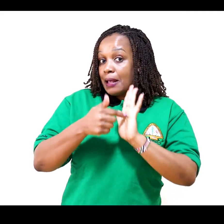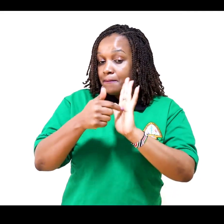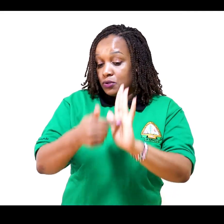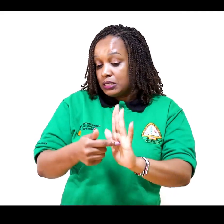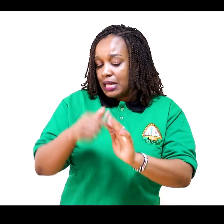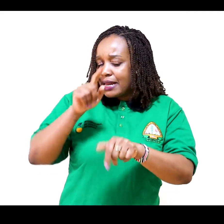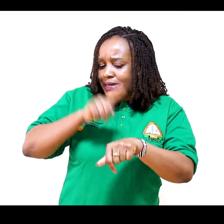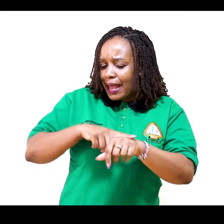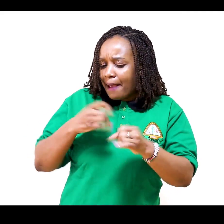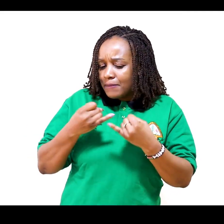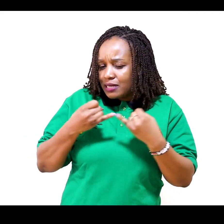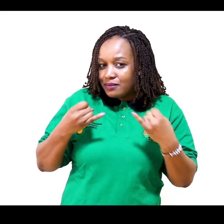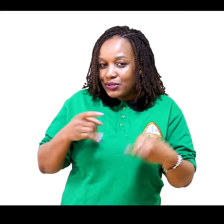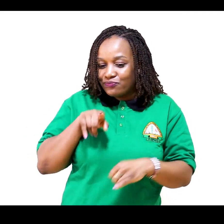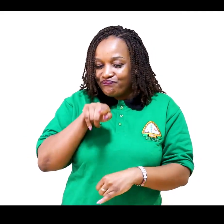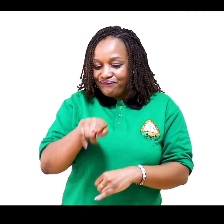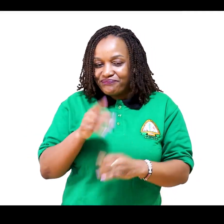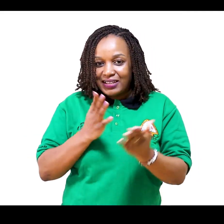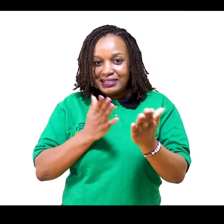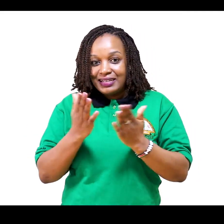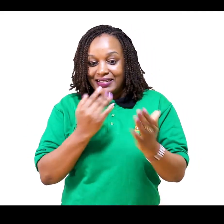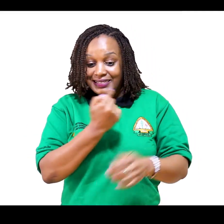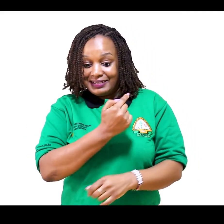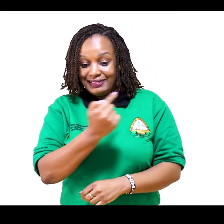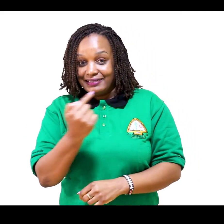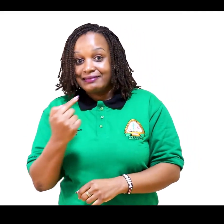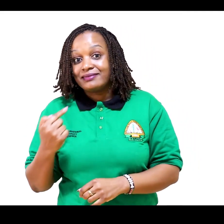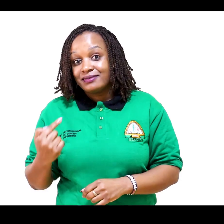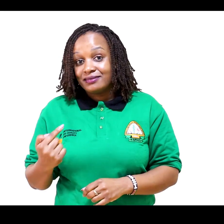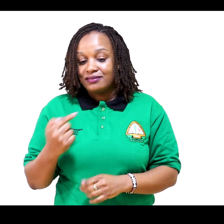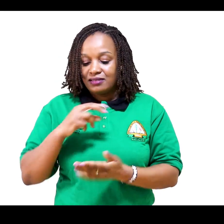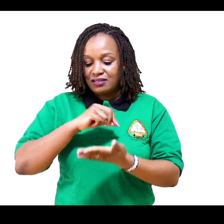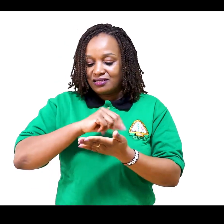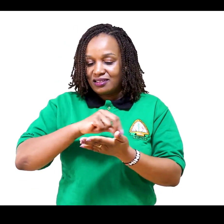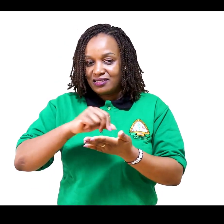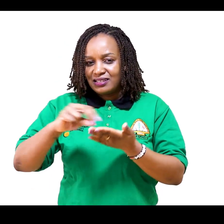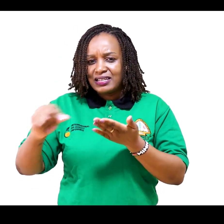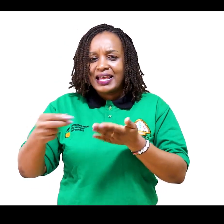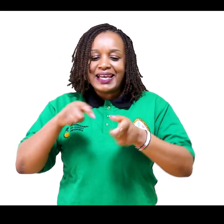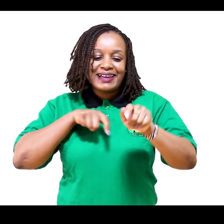huduma hii ni kwa mujibu wa kanuni za mbegu na aina za mimea au mbegu za